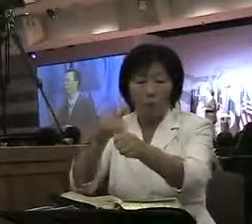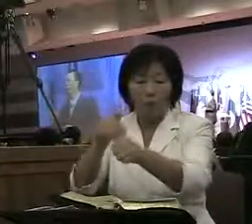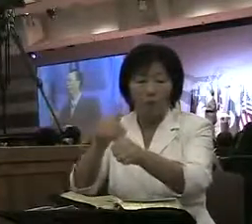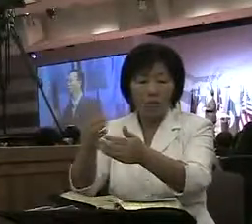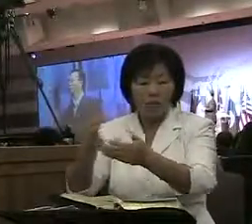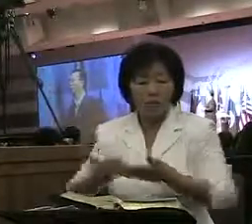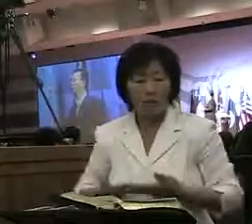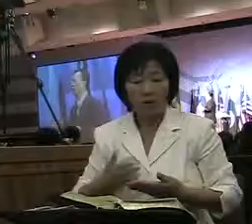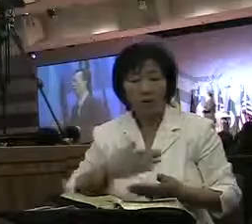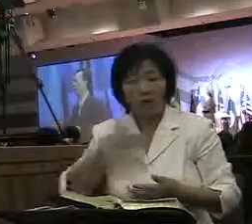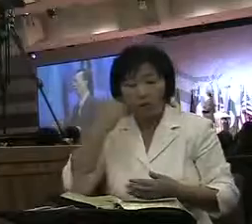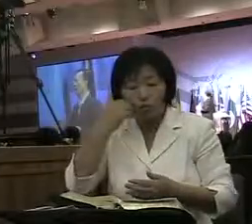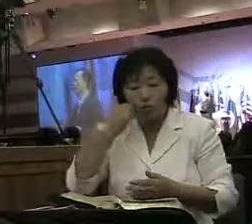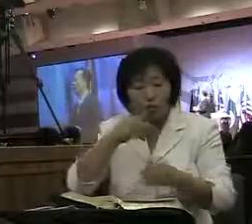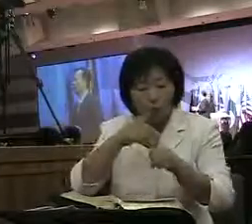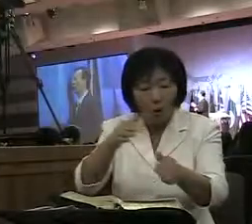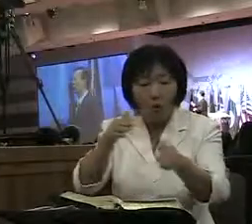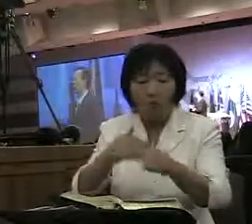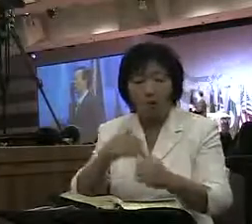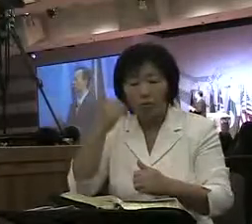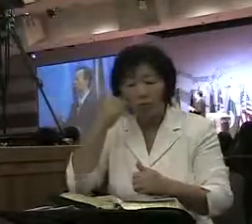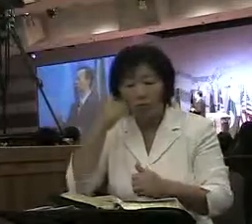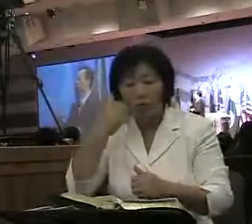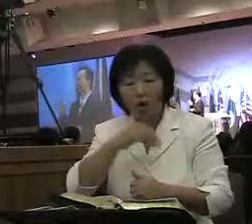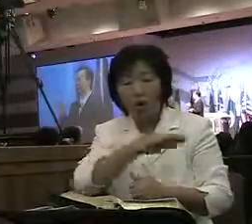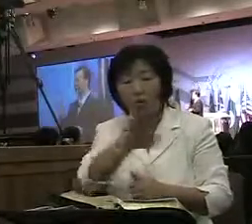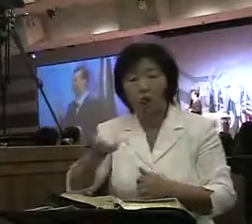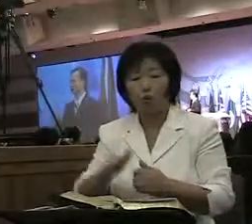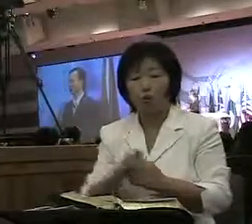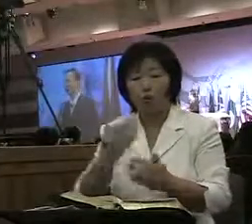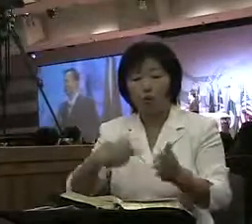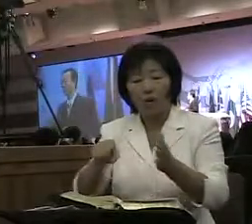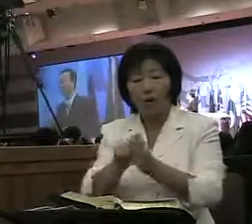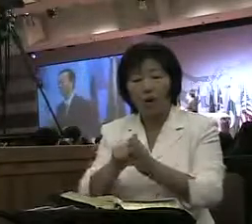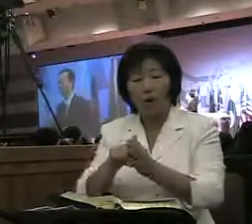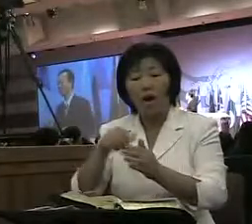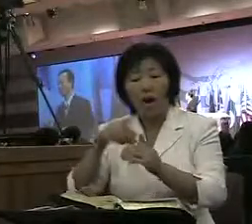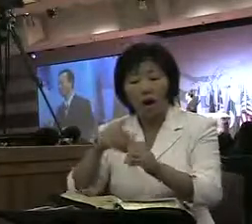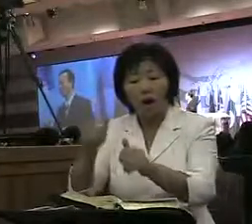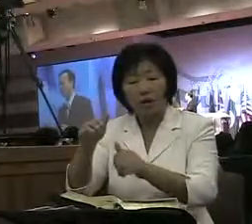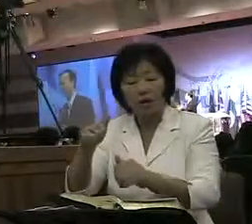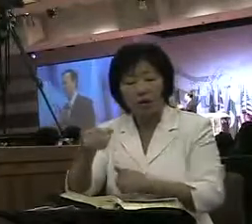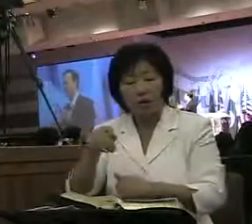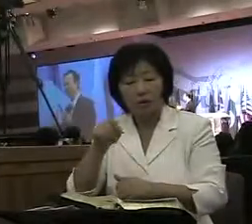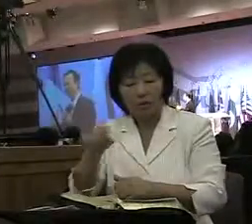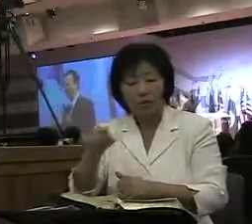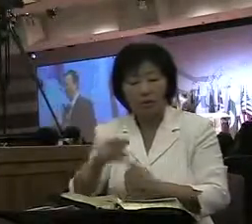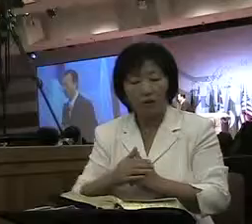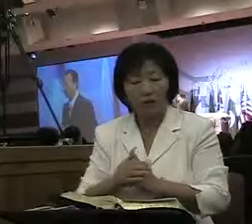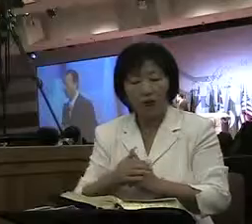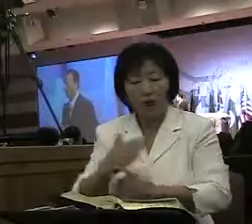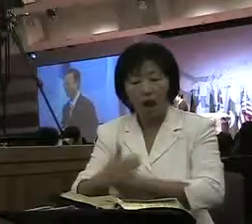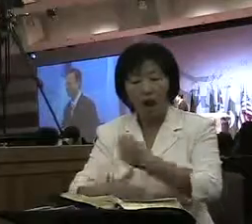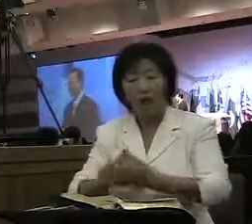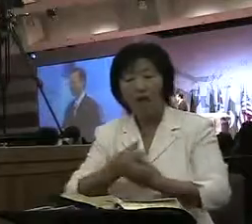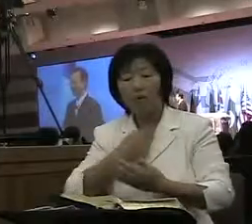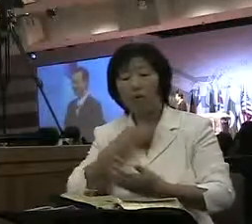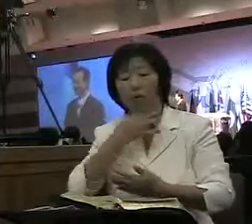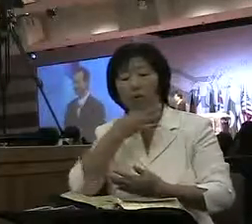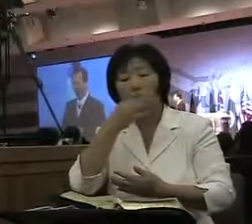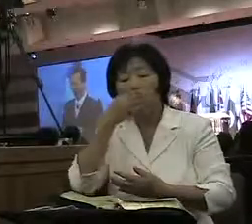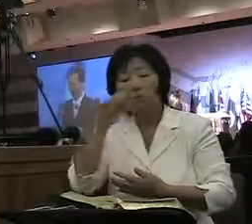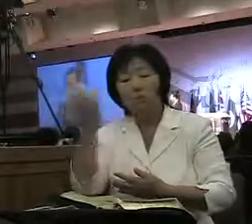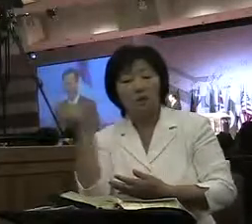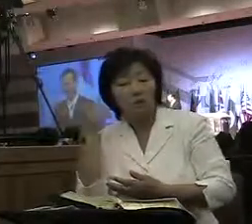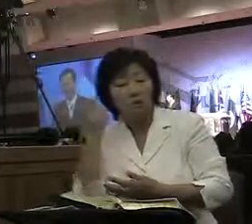내가 누구를 보내고 누가 우리를 위해 갈 것인가. 하나님의 음성을 듣습니다.